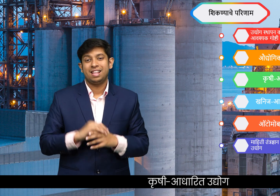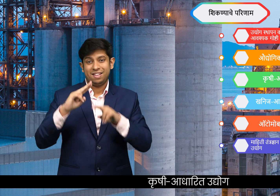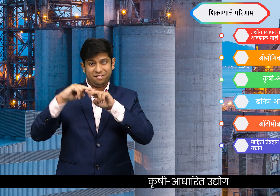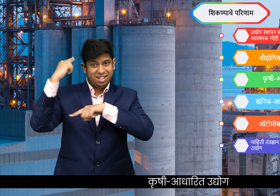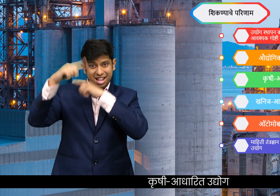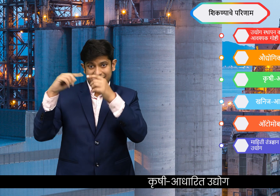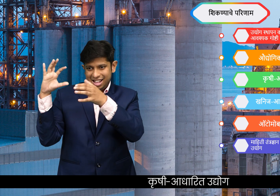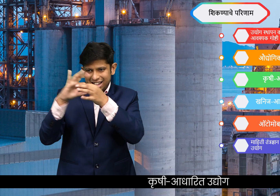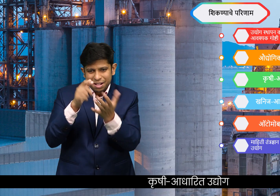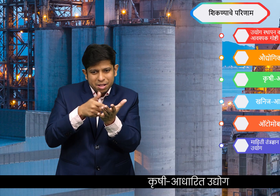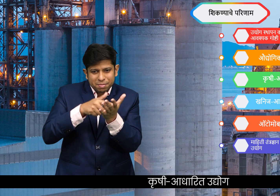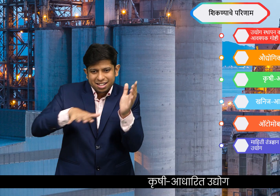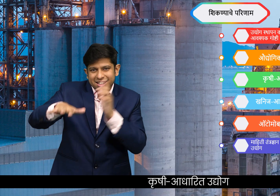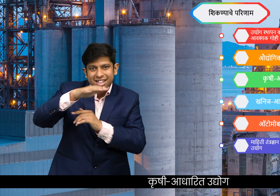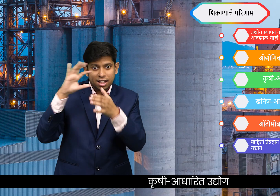कृषी आधारित उद्योग,